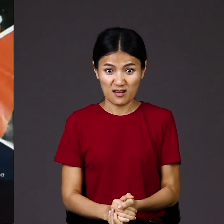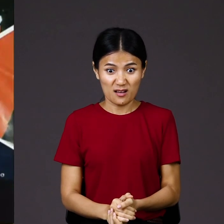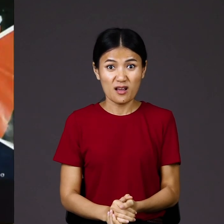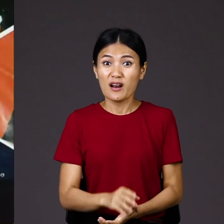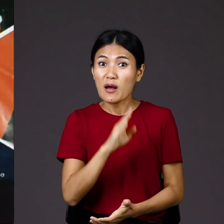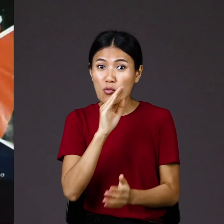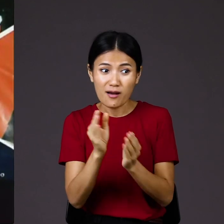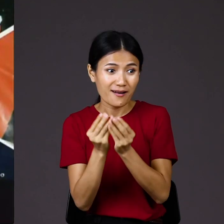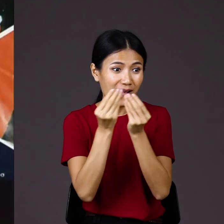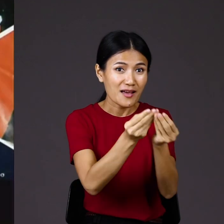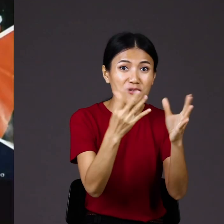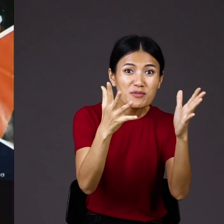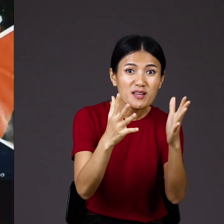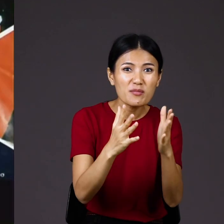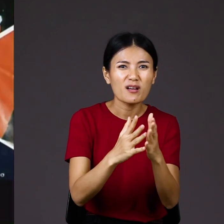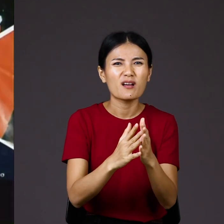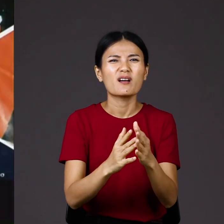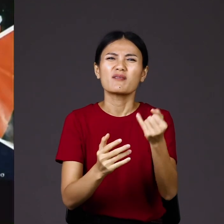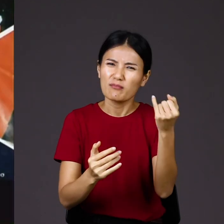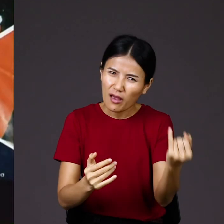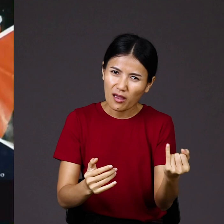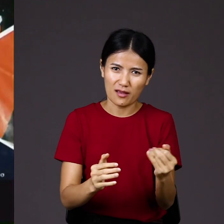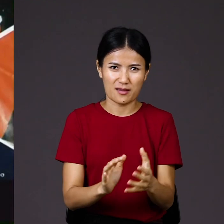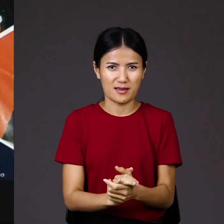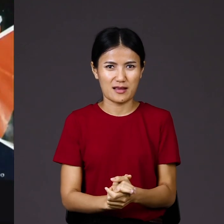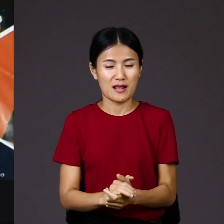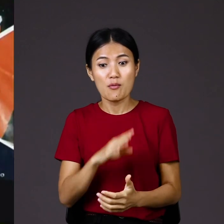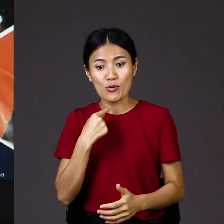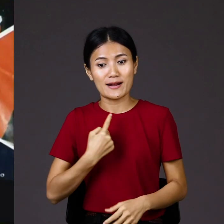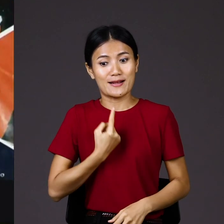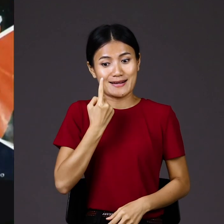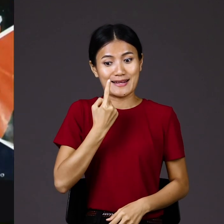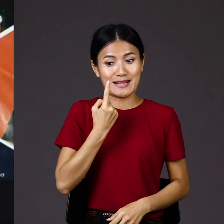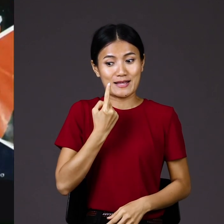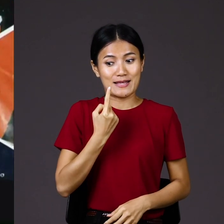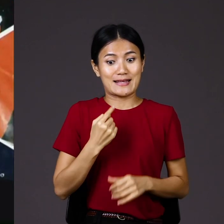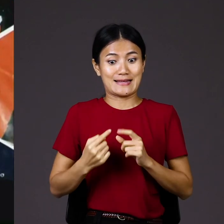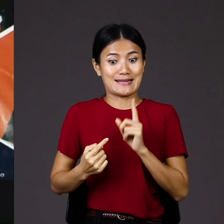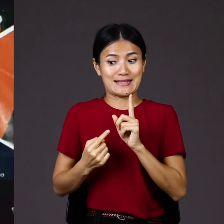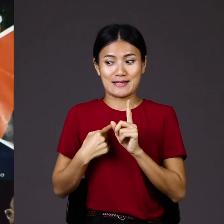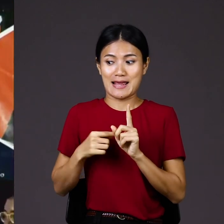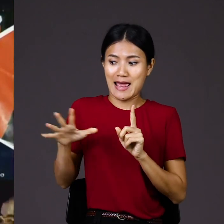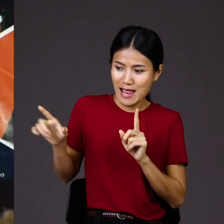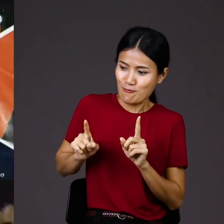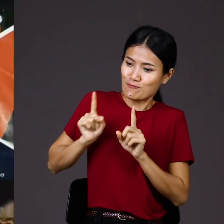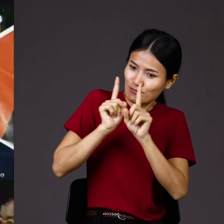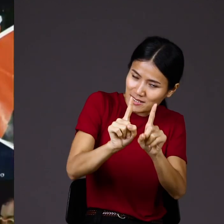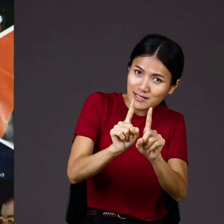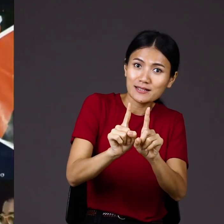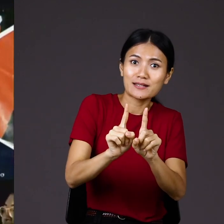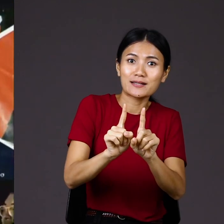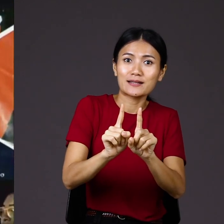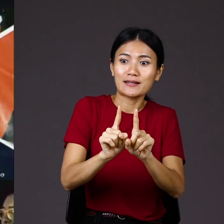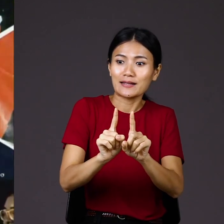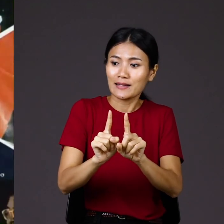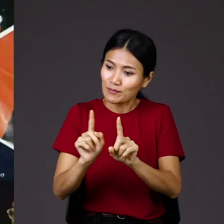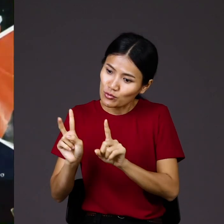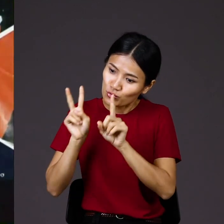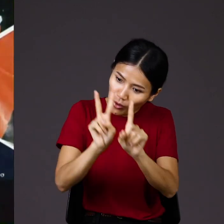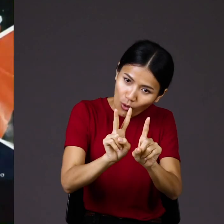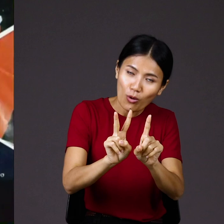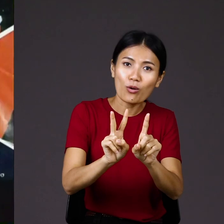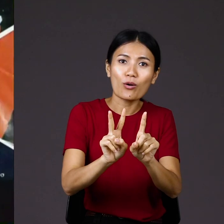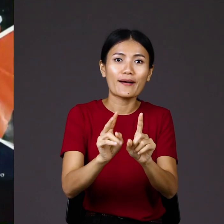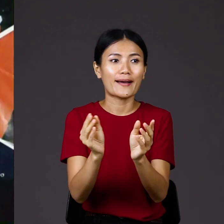ไม่อย่างนั้นไม่ชนะแต่ละคนเอามาอีกอย่างน้อย1คนแต่ละคนเอามาอีกอย่างน้อย2คนถึงจะช